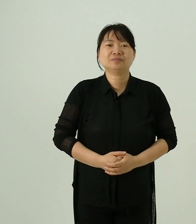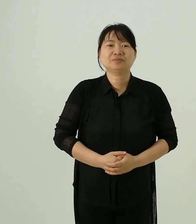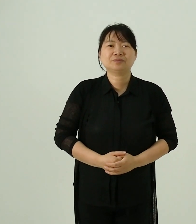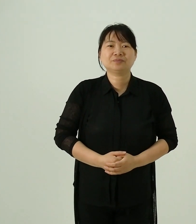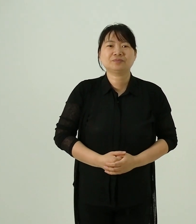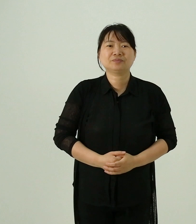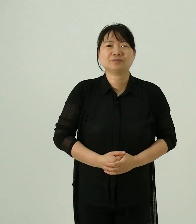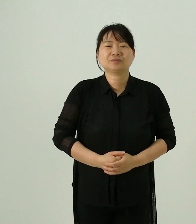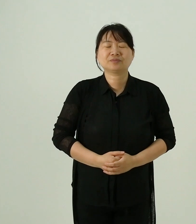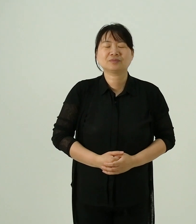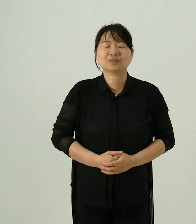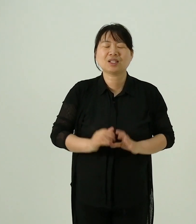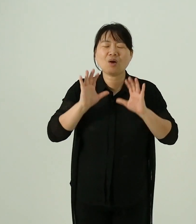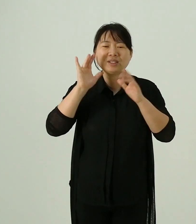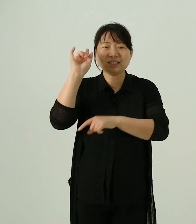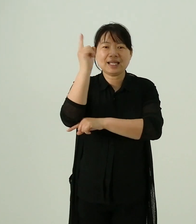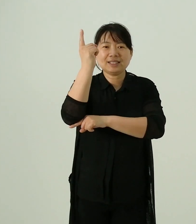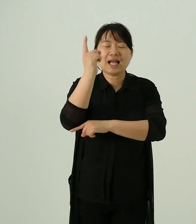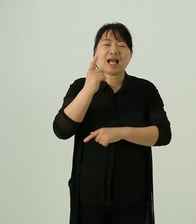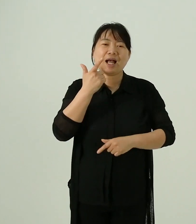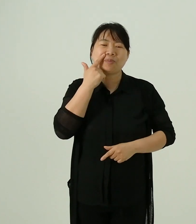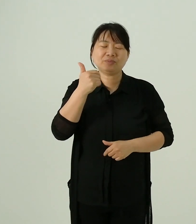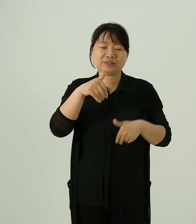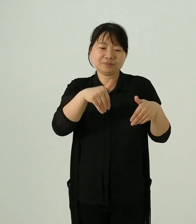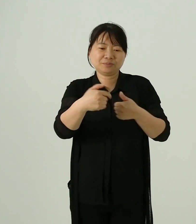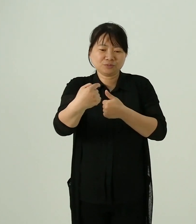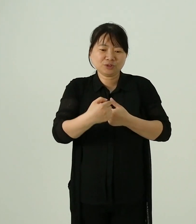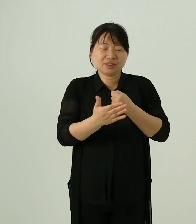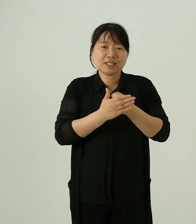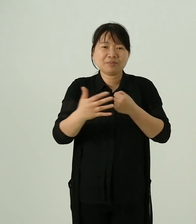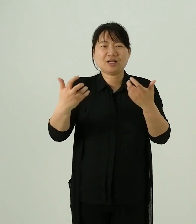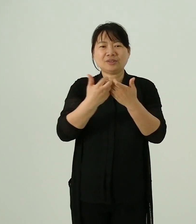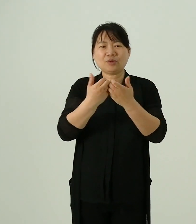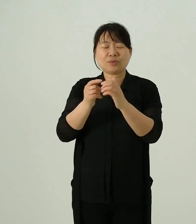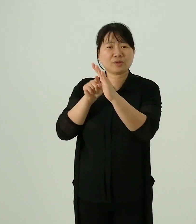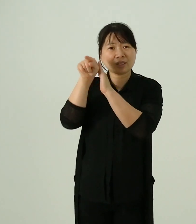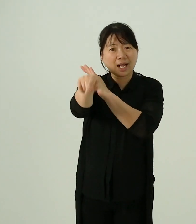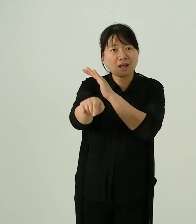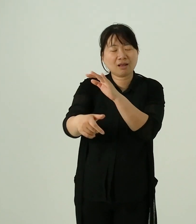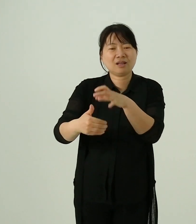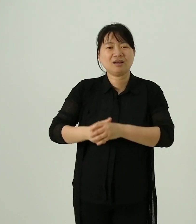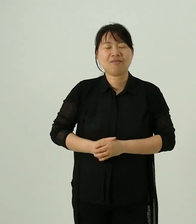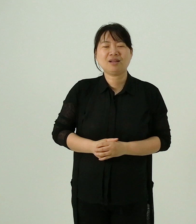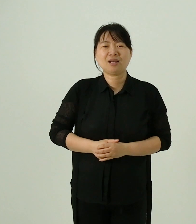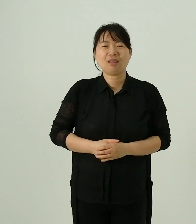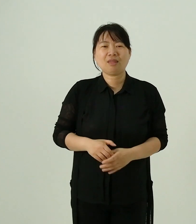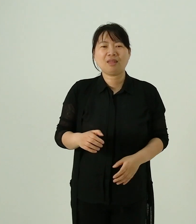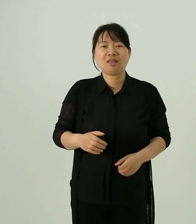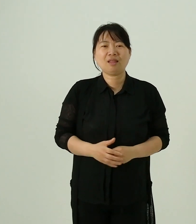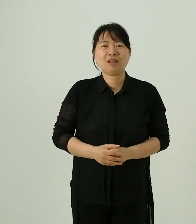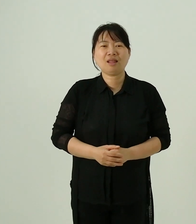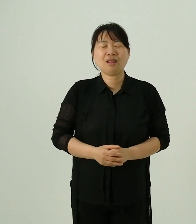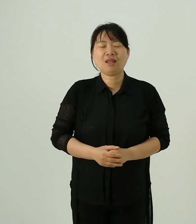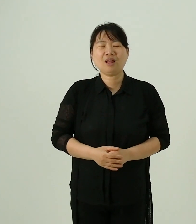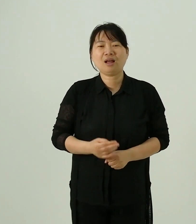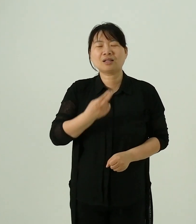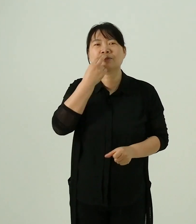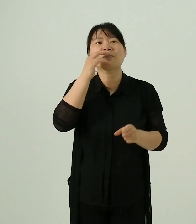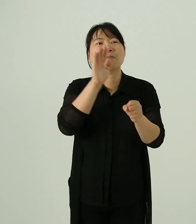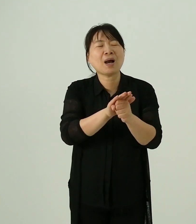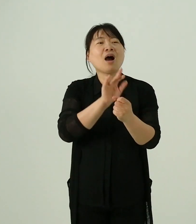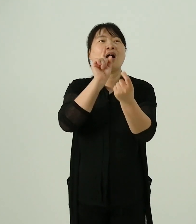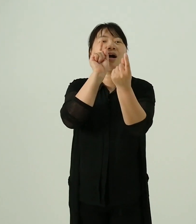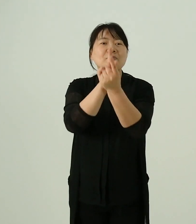어린 다윗이 아버지 심부름으로 형들 싸우는 전쟁터에 나갔다가 기겁할 일을 목격하게 됩니다.